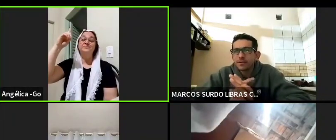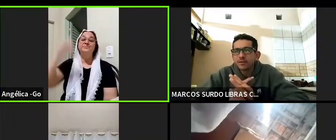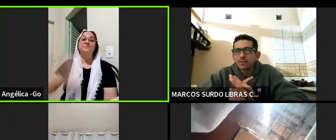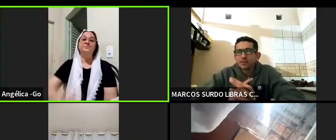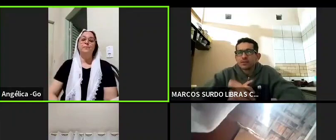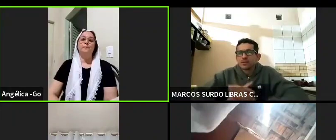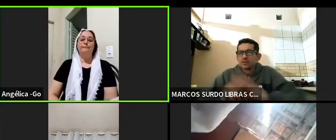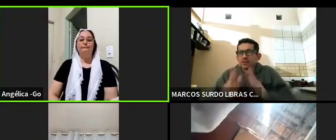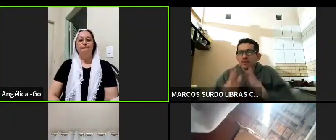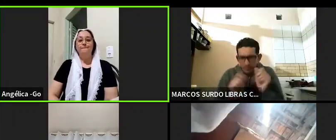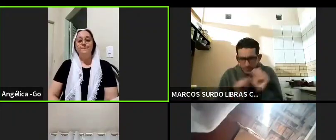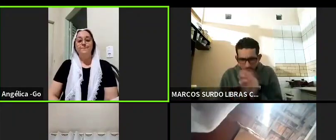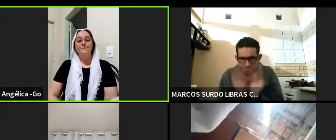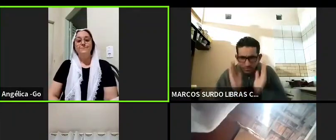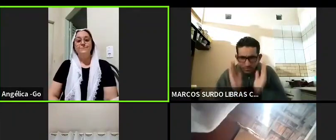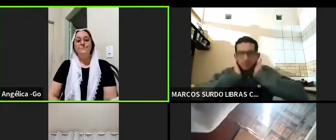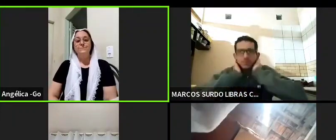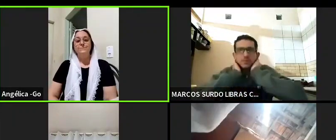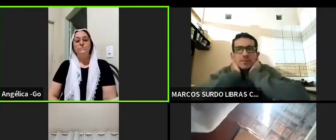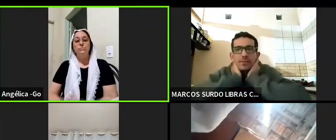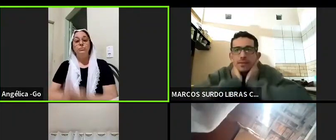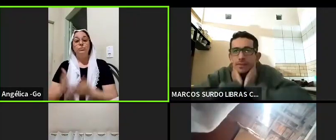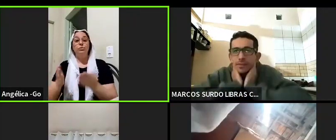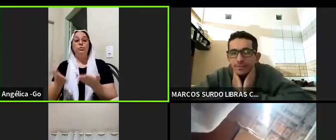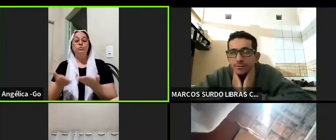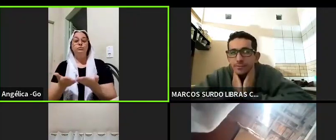sento e pode acabar-se tudo.